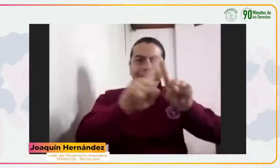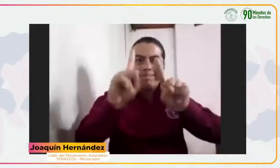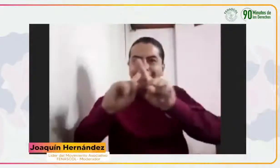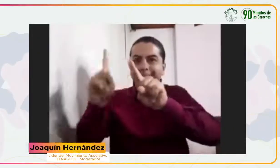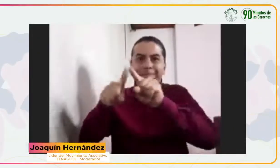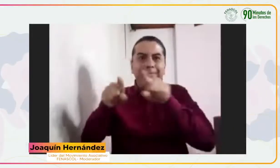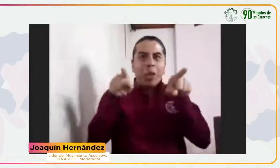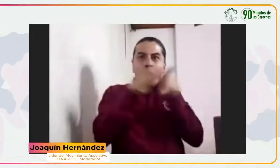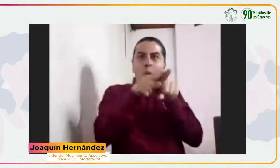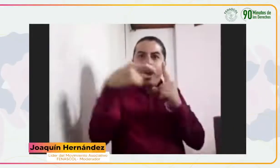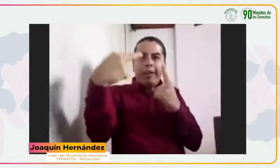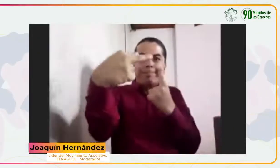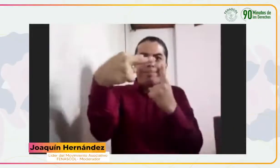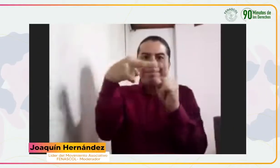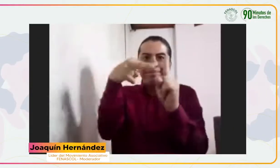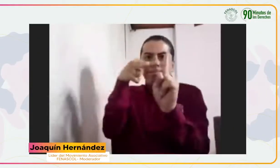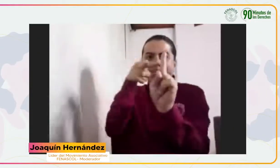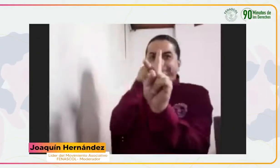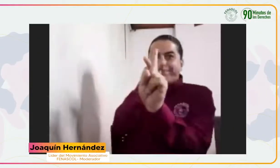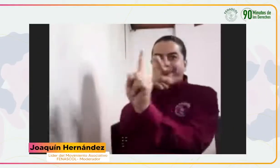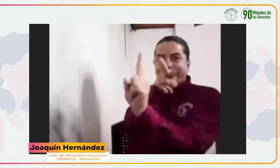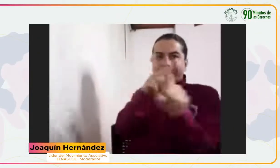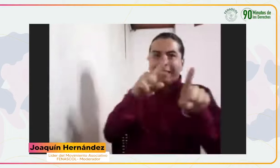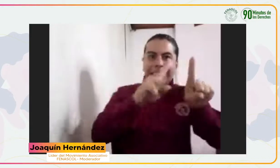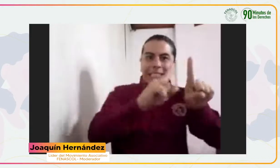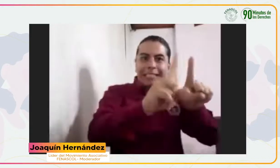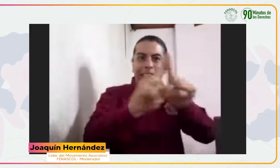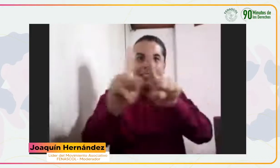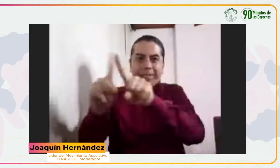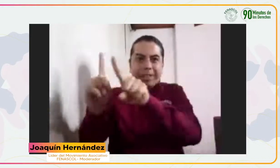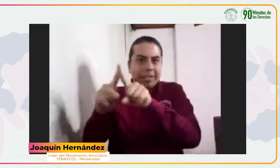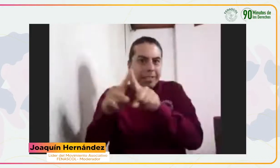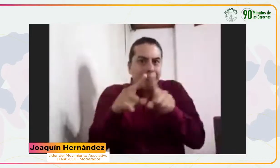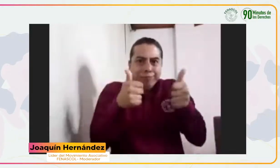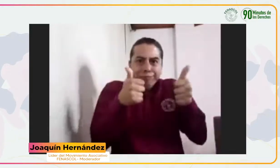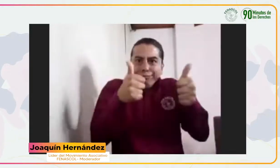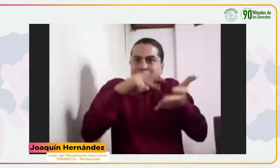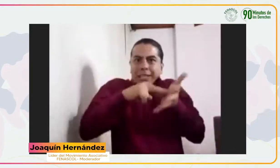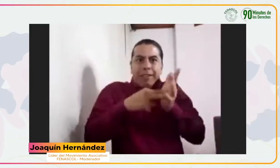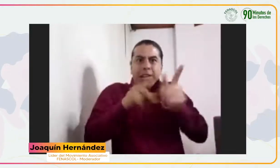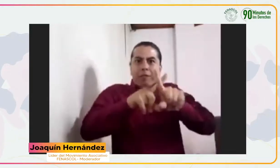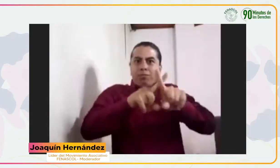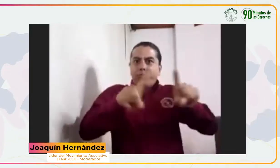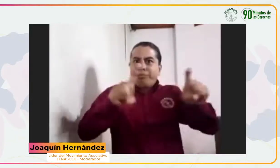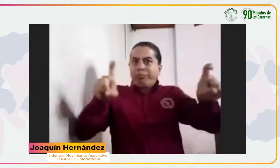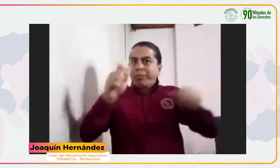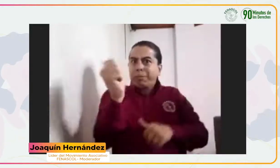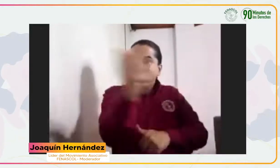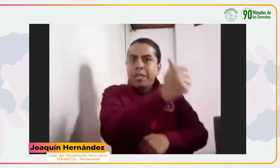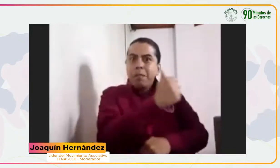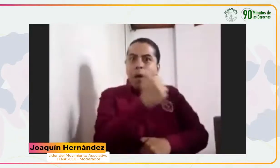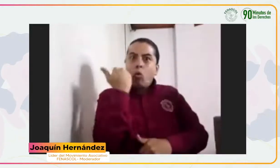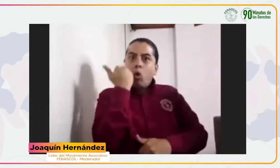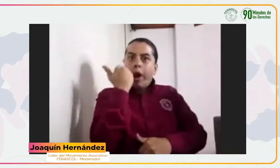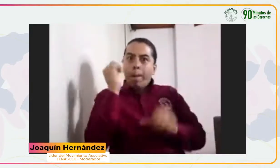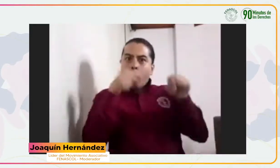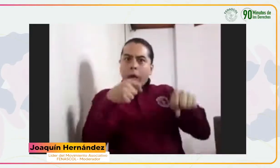expresar. Creo que hay una gran diversidad allí en cuanto a las perspectivas, puntos de vista que cada una puede tener en cuanto a estos